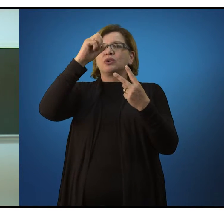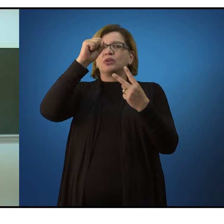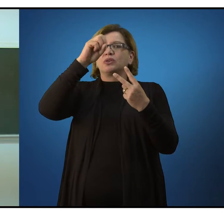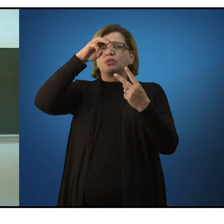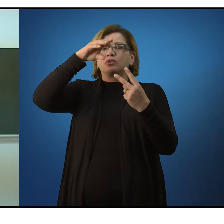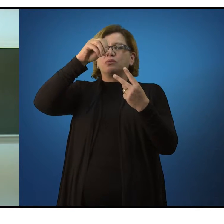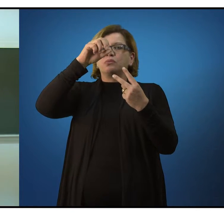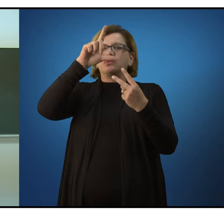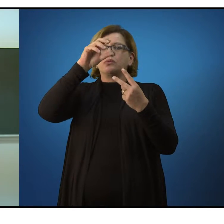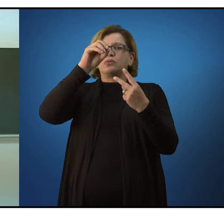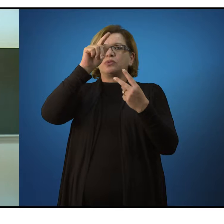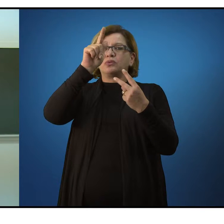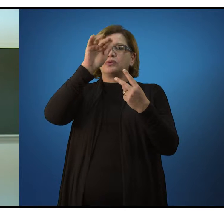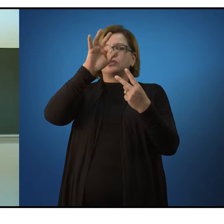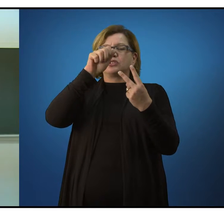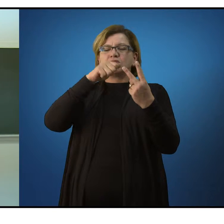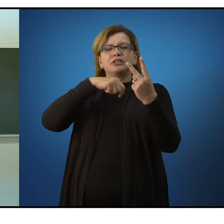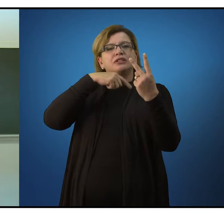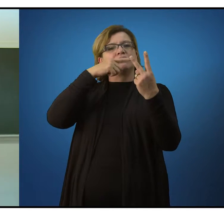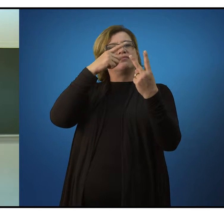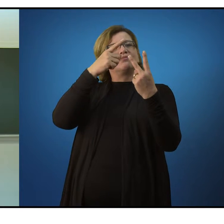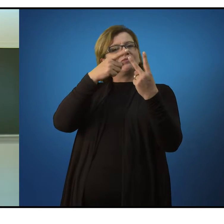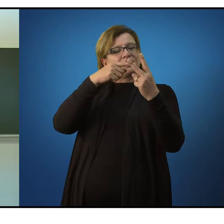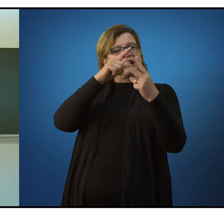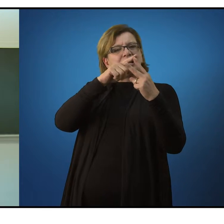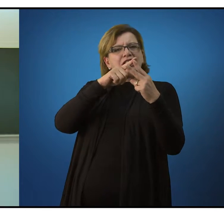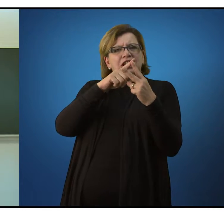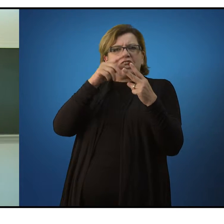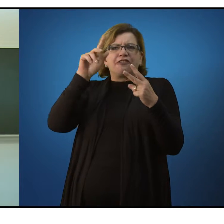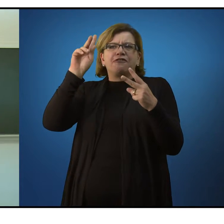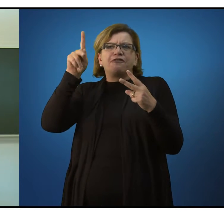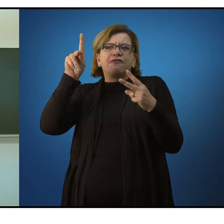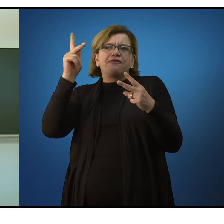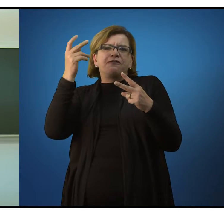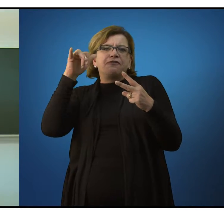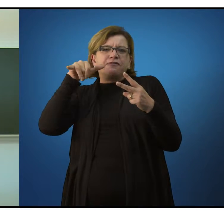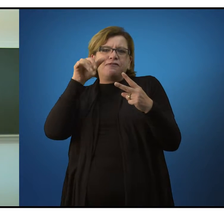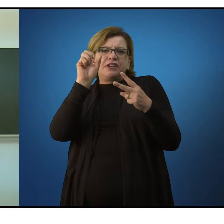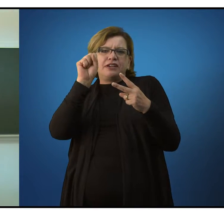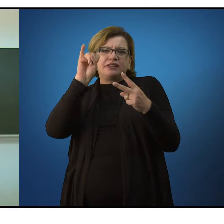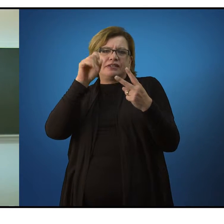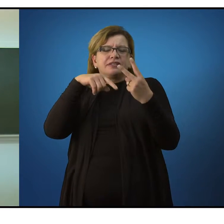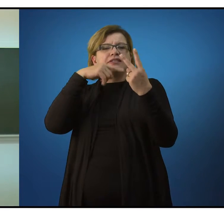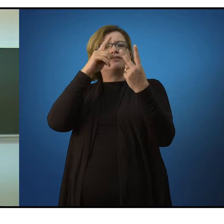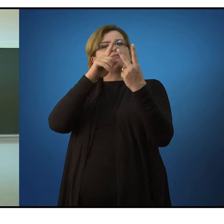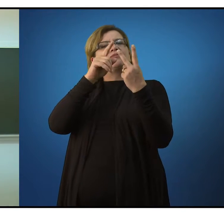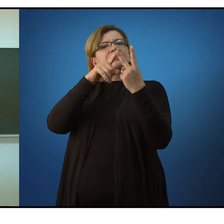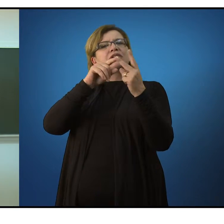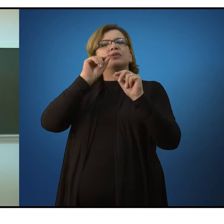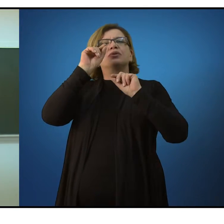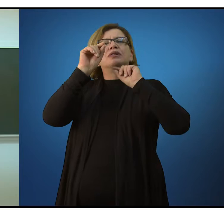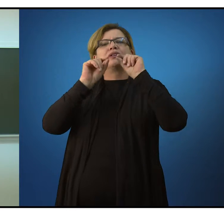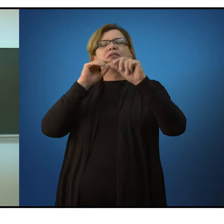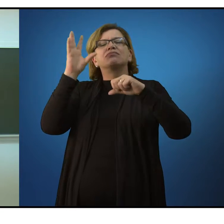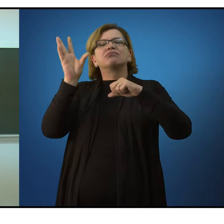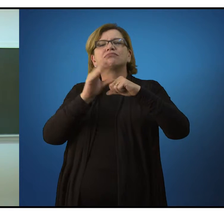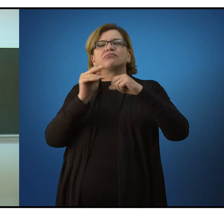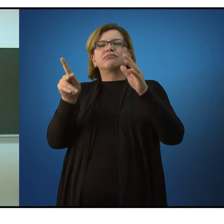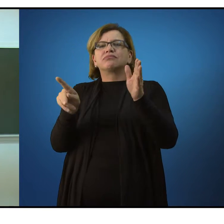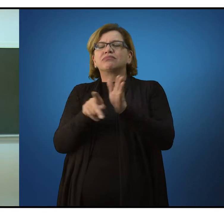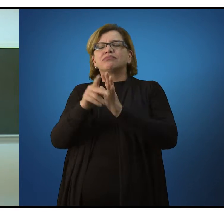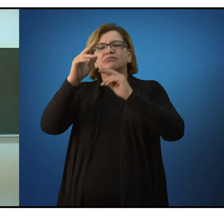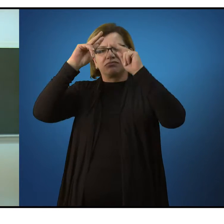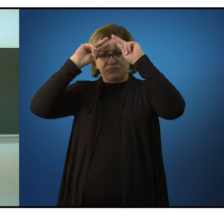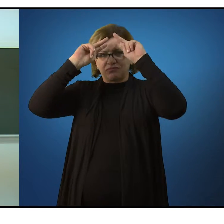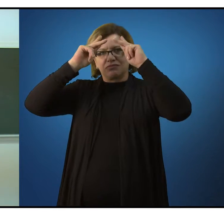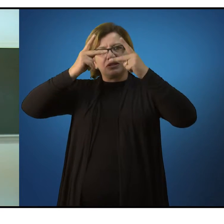para a física ou para a natureza de uma forma racional. E, no segundo momento, o caráter antropológico que a filosofia